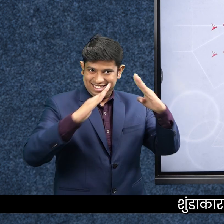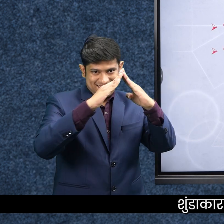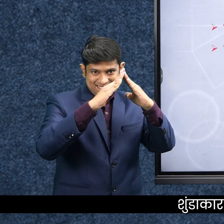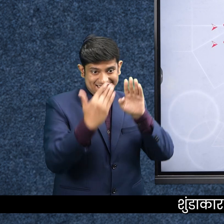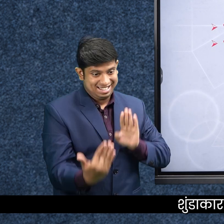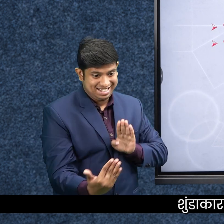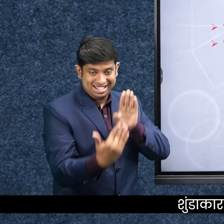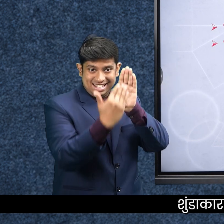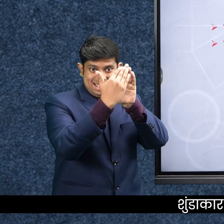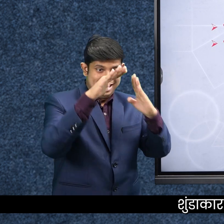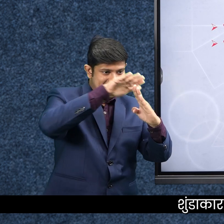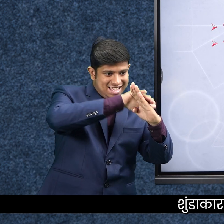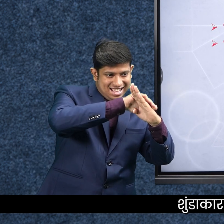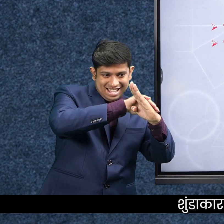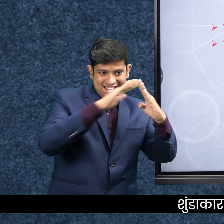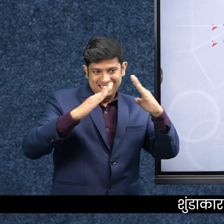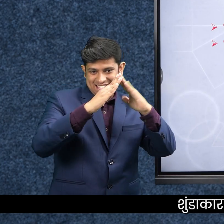शुंडाकार स्तंभ का पार्श्व सतह क्षेत्र,